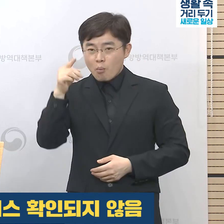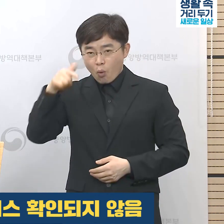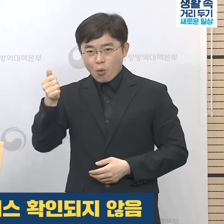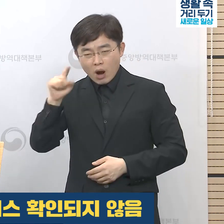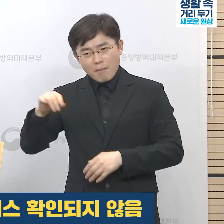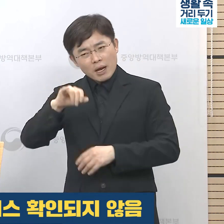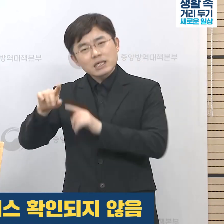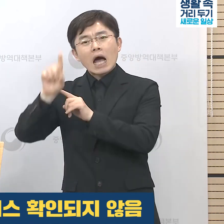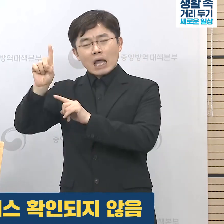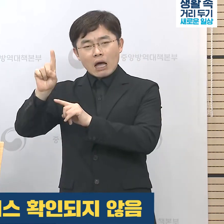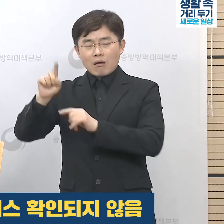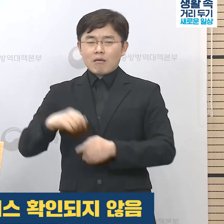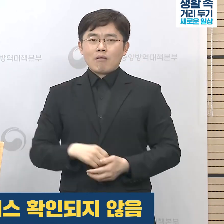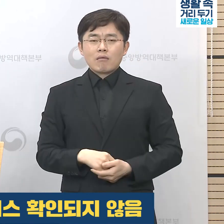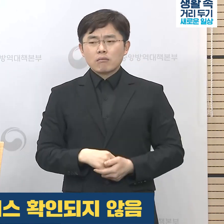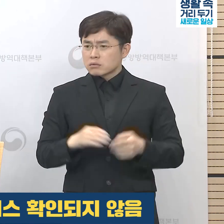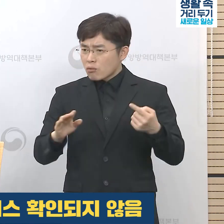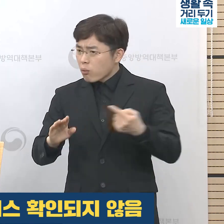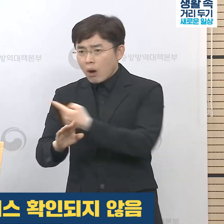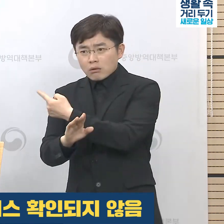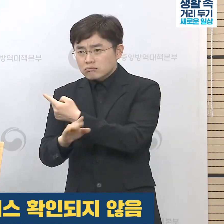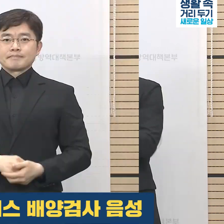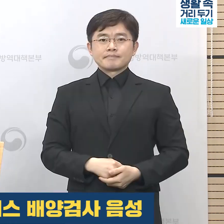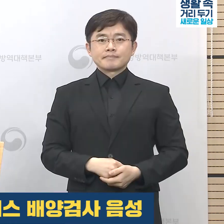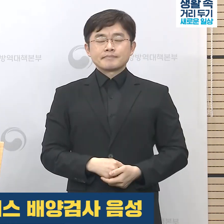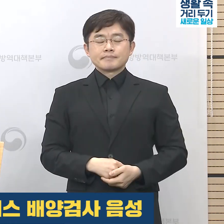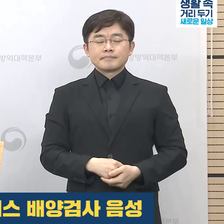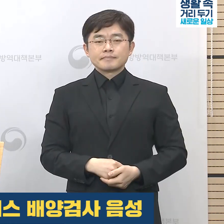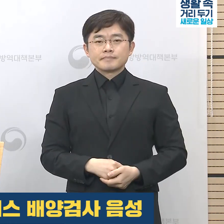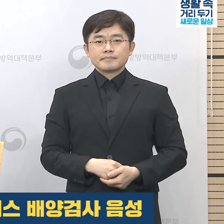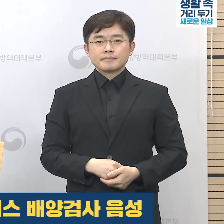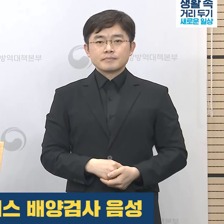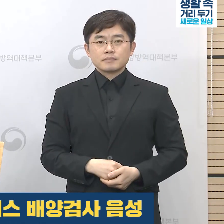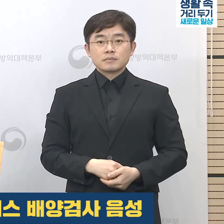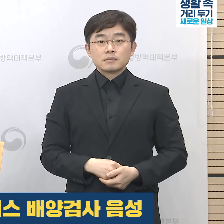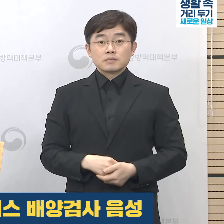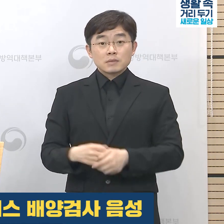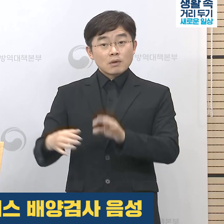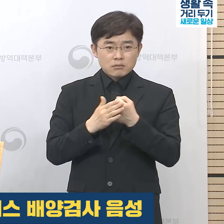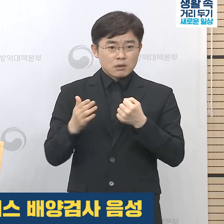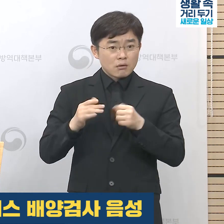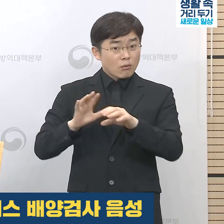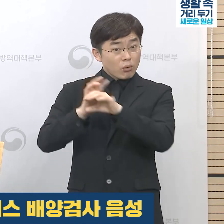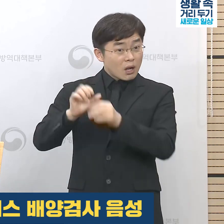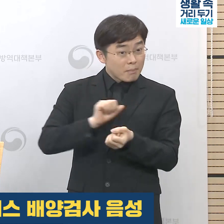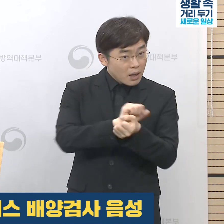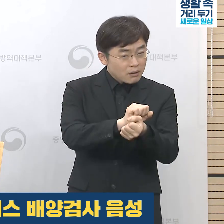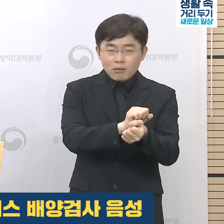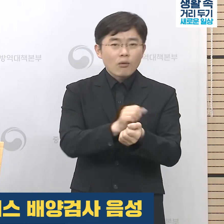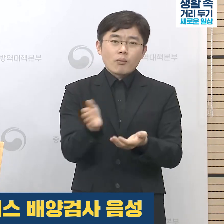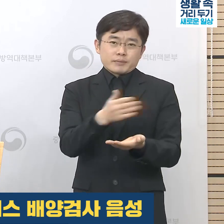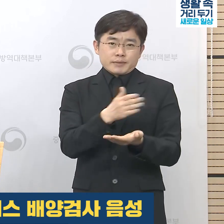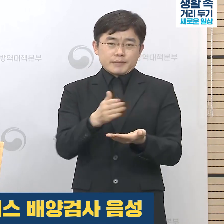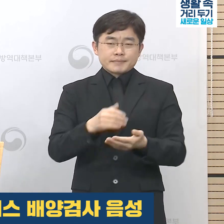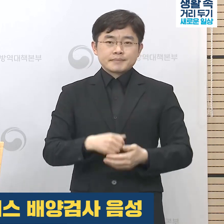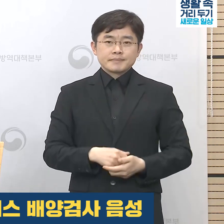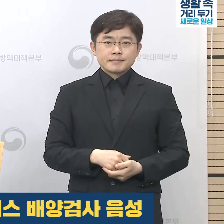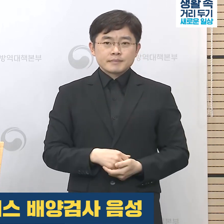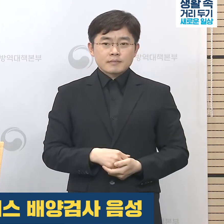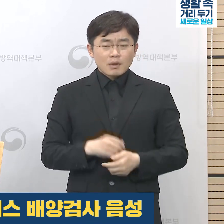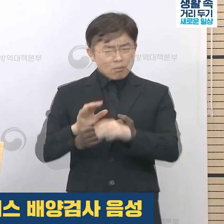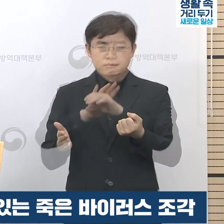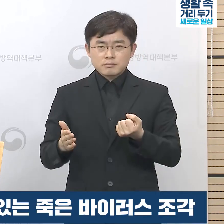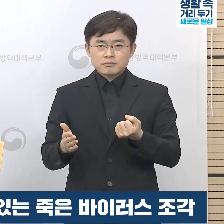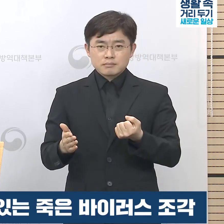다른 호흡기 바이러스는 확인되지는 않았습니다. 전파력에 대해서도 바이러스 배양 검사 자체가